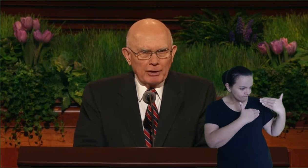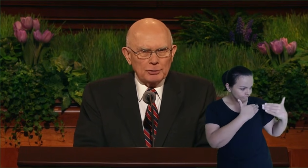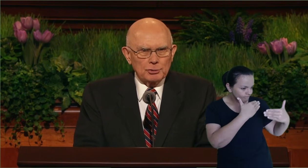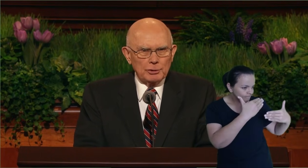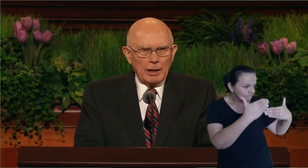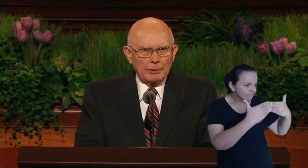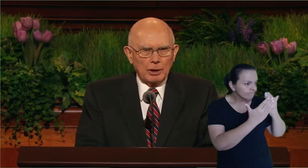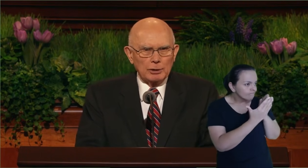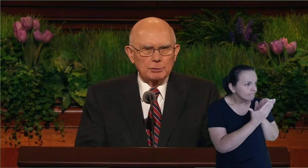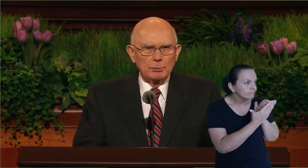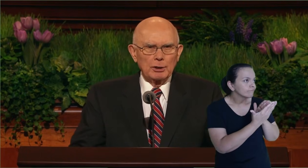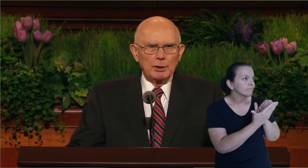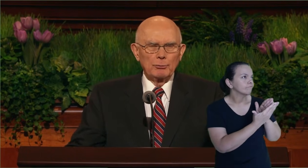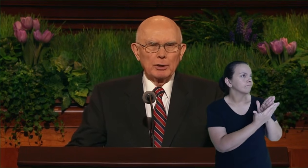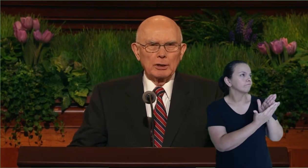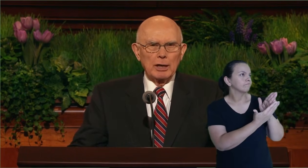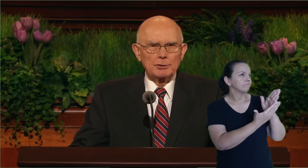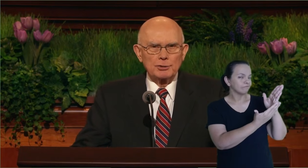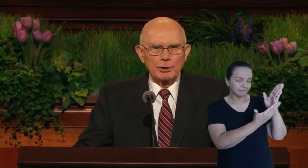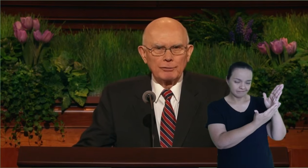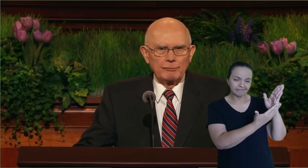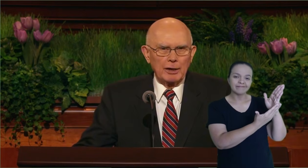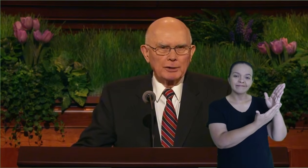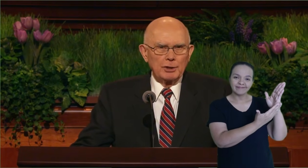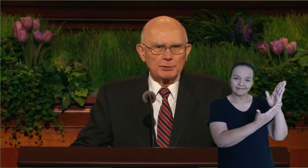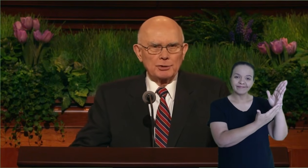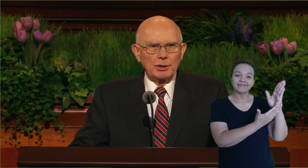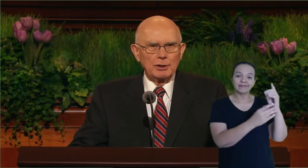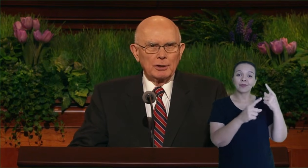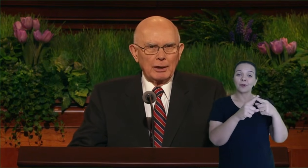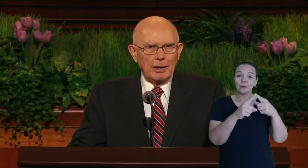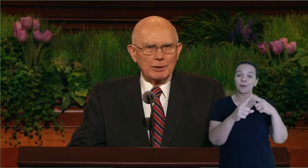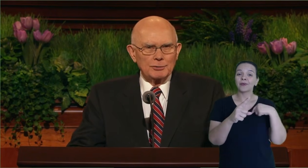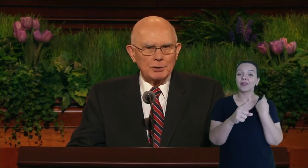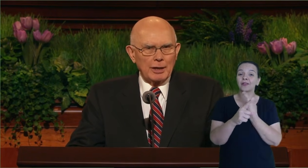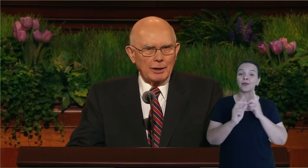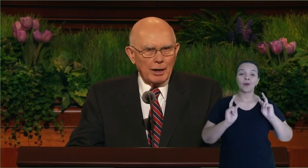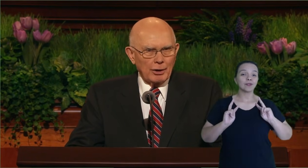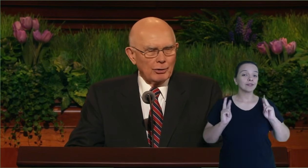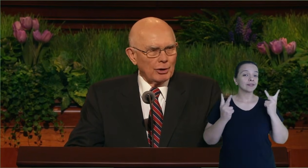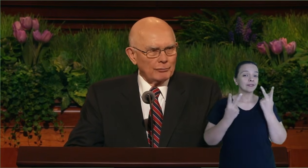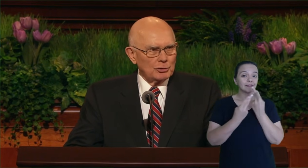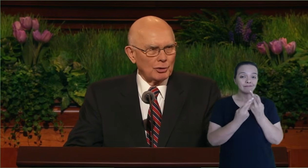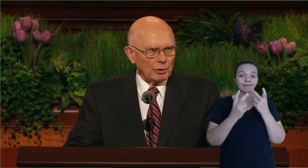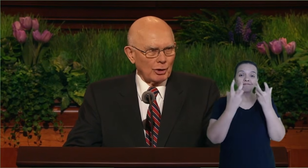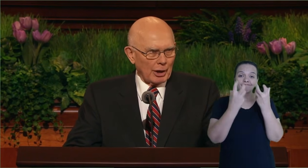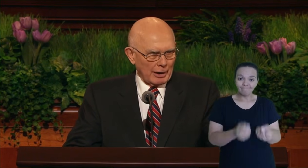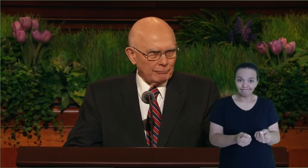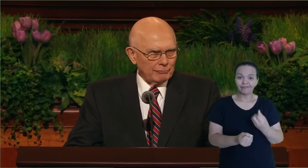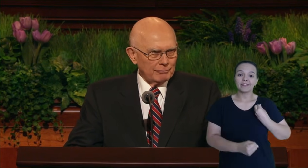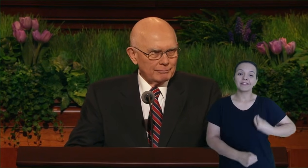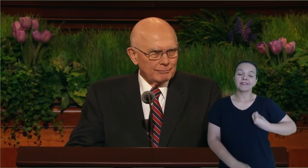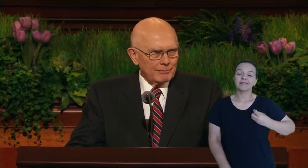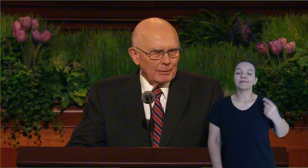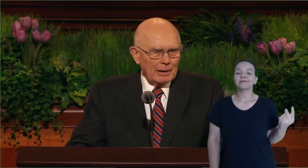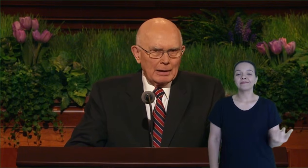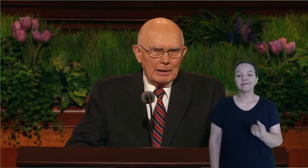de que progridam rumo à perfeição, terminando por alcançar seu destino divino como herdeiros da vida